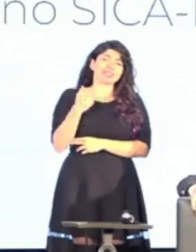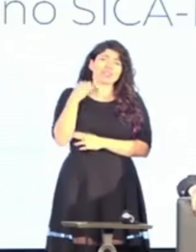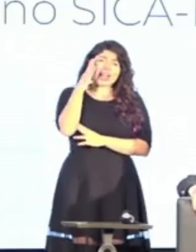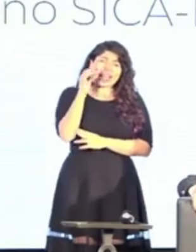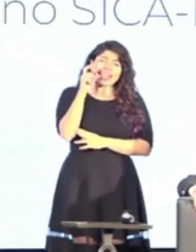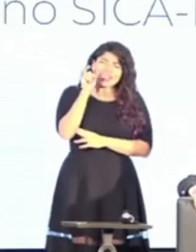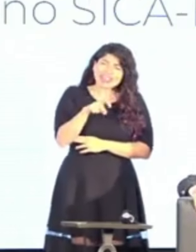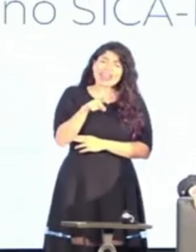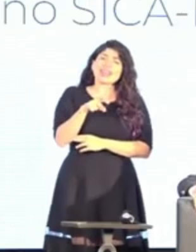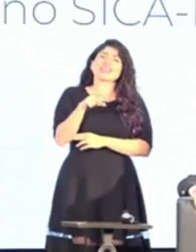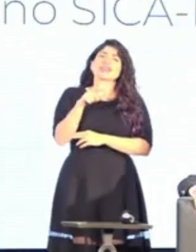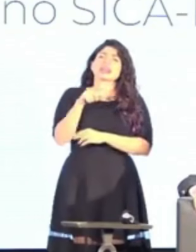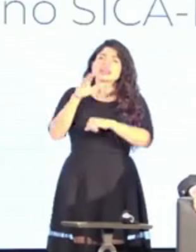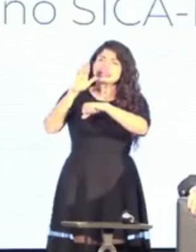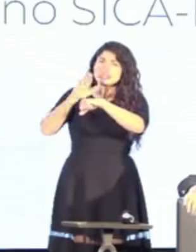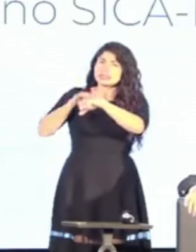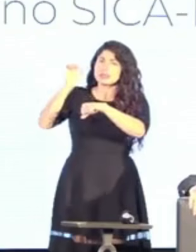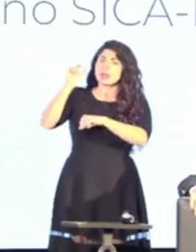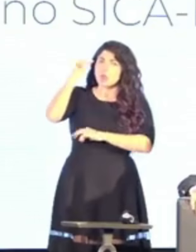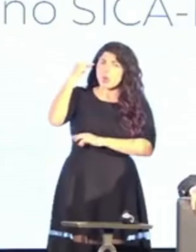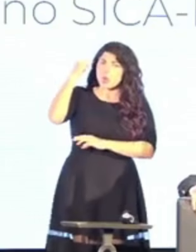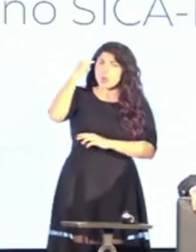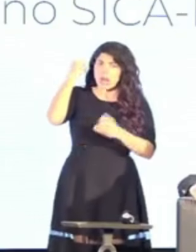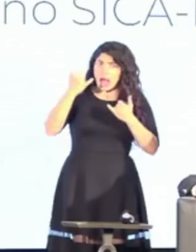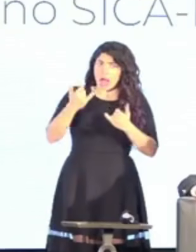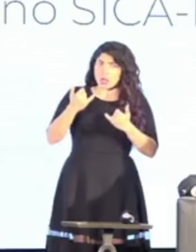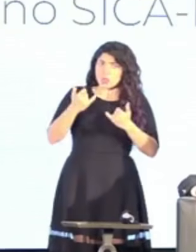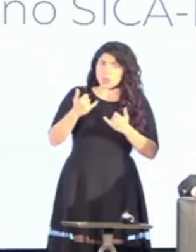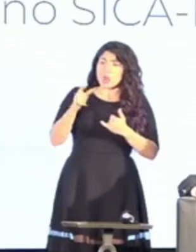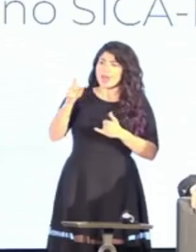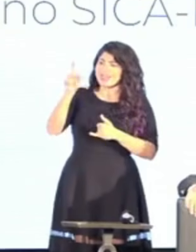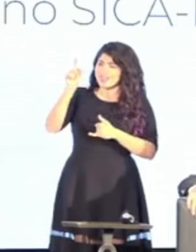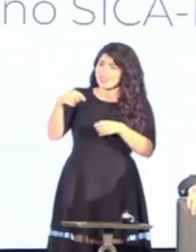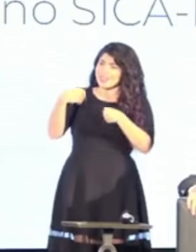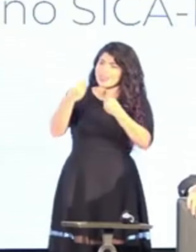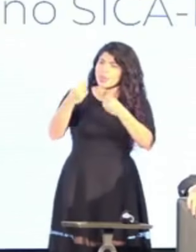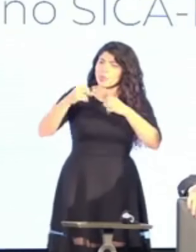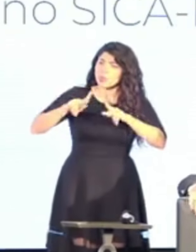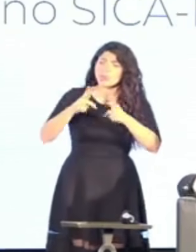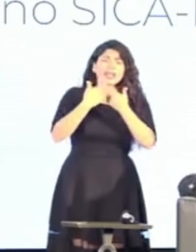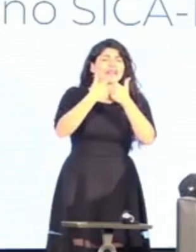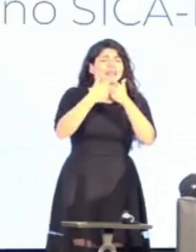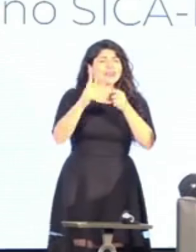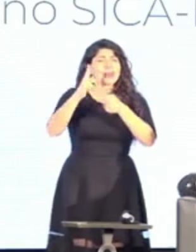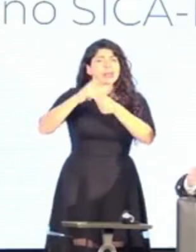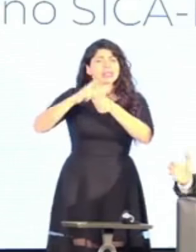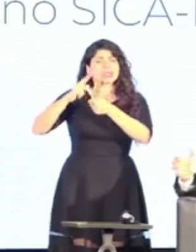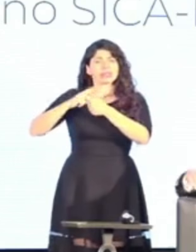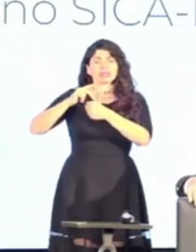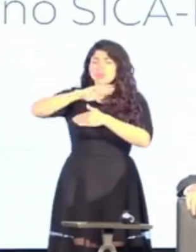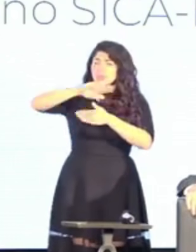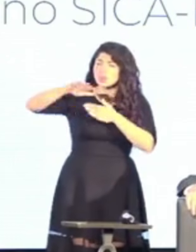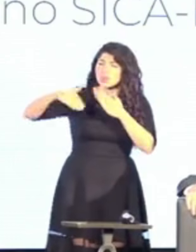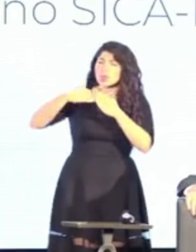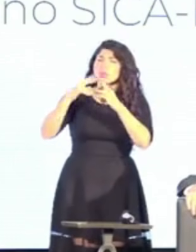que hacerle un llamado al gobierno actual a que permita la participación libre y soberana de todos